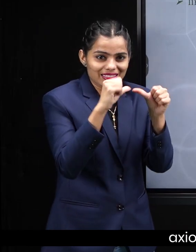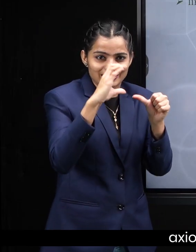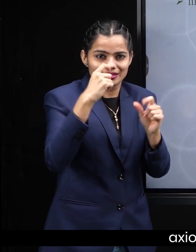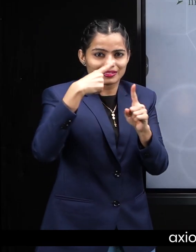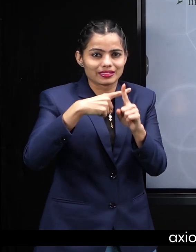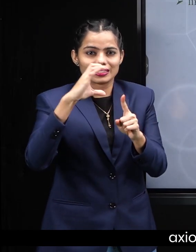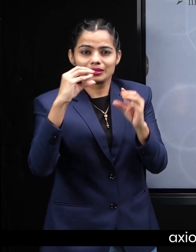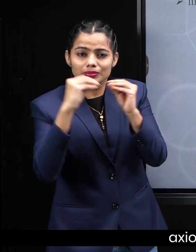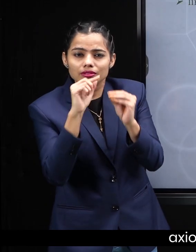சொல்லலாம்.